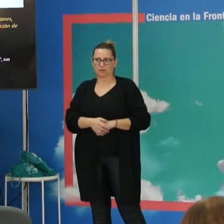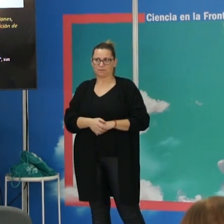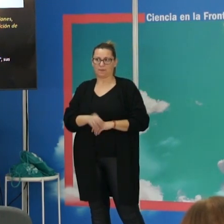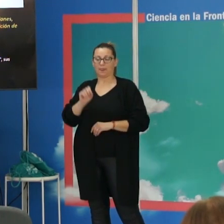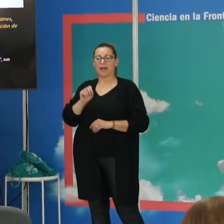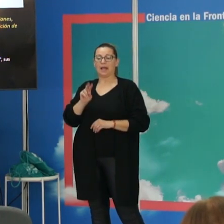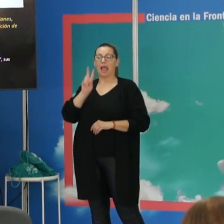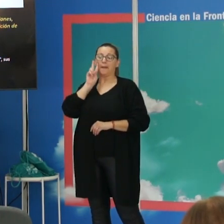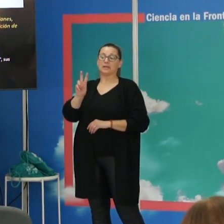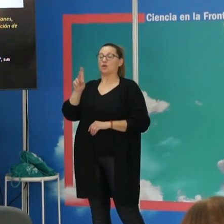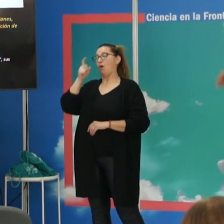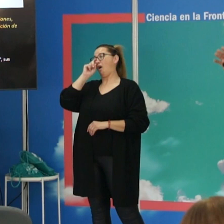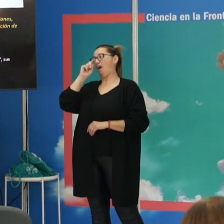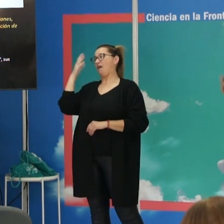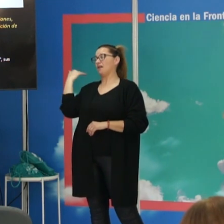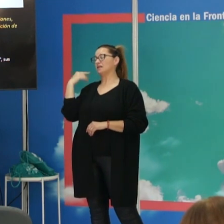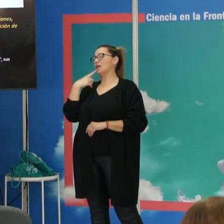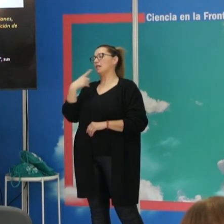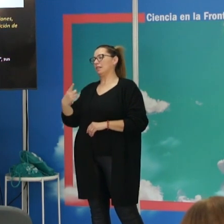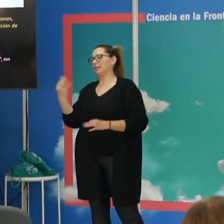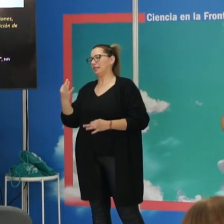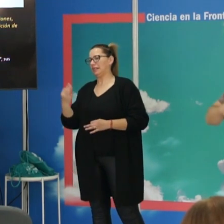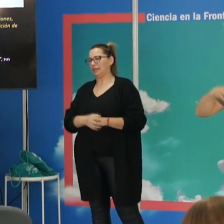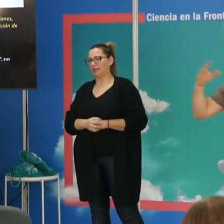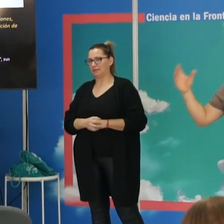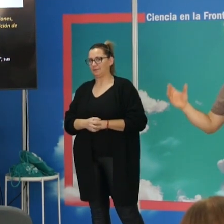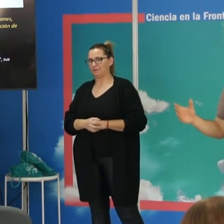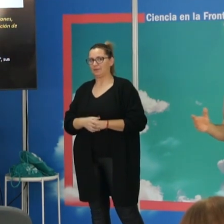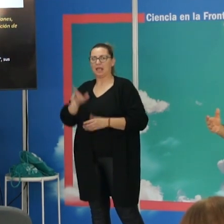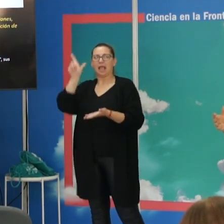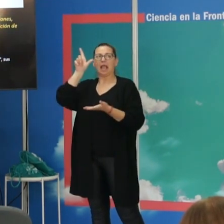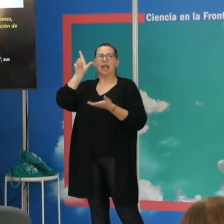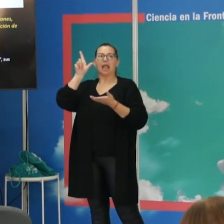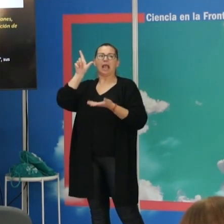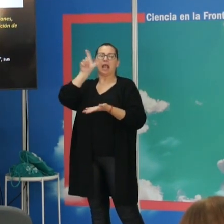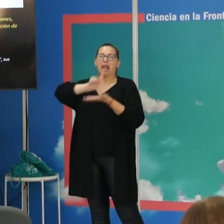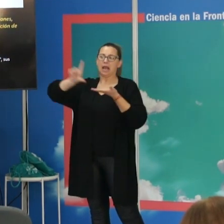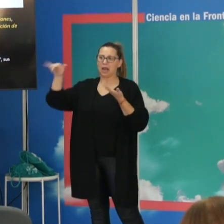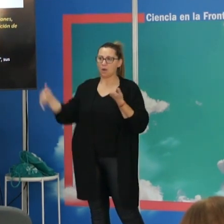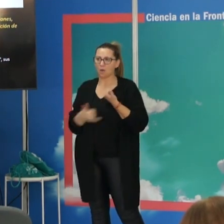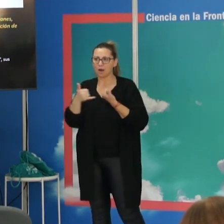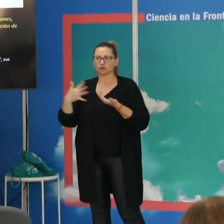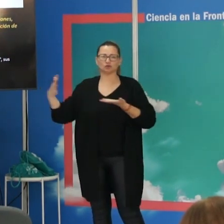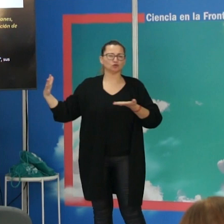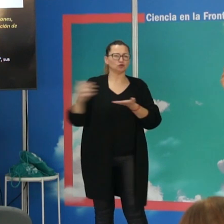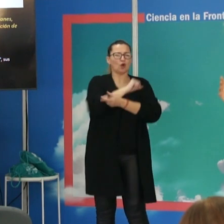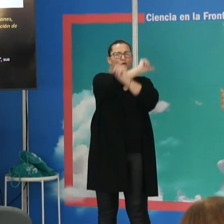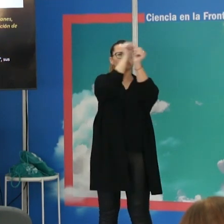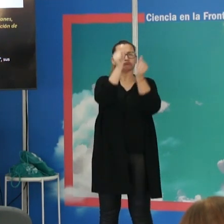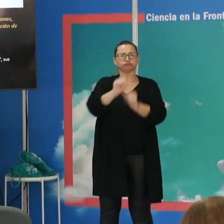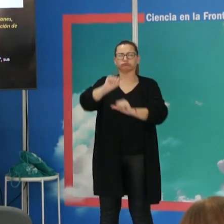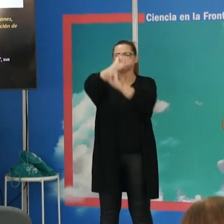visión clásica, además, dice del lenguaje, de acuerdo con la cual todas las formas